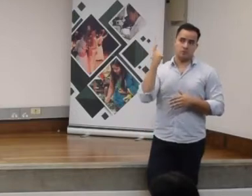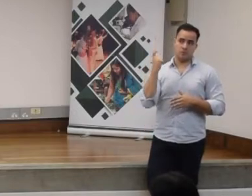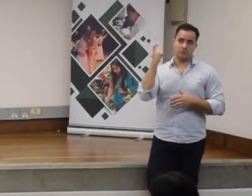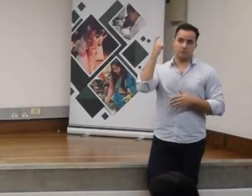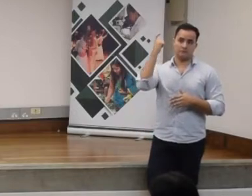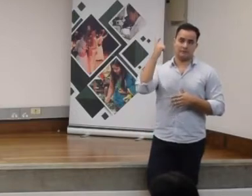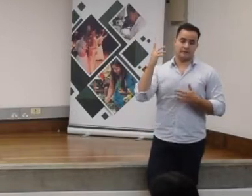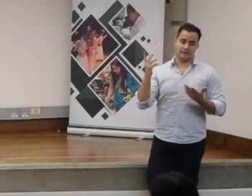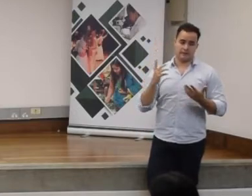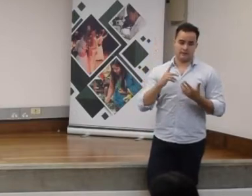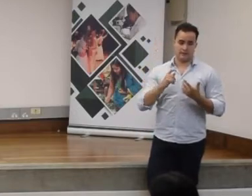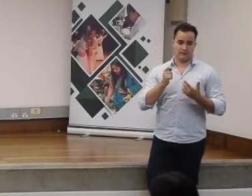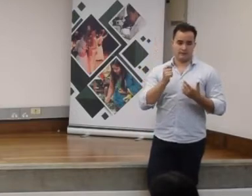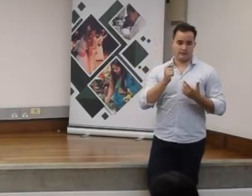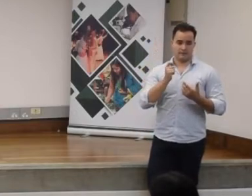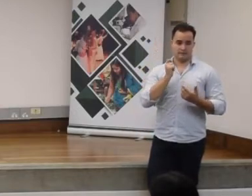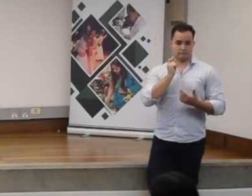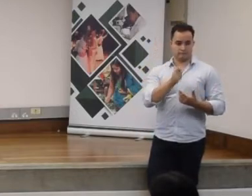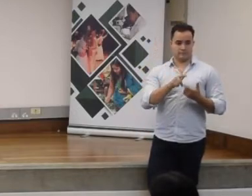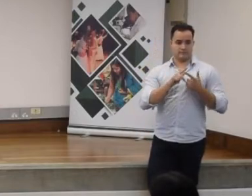los créditos educativos.